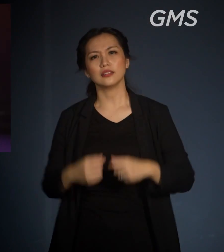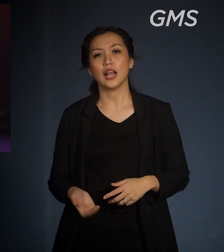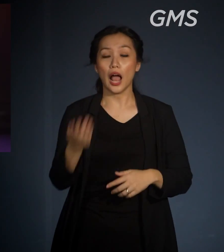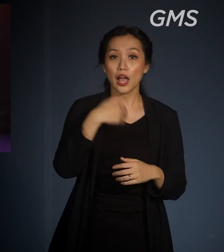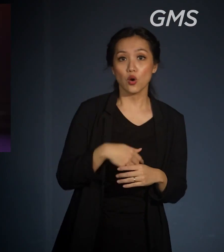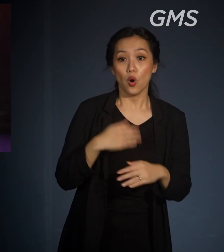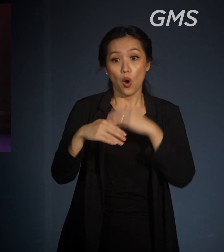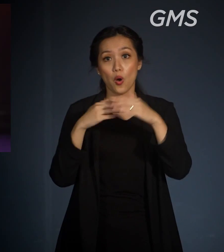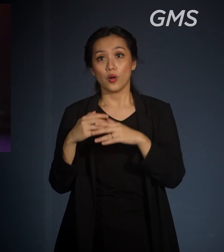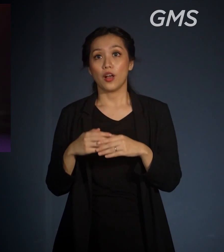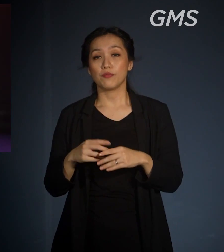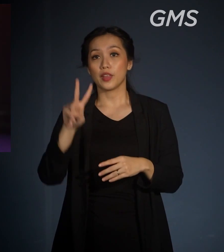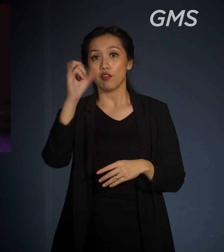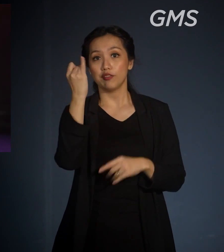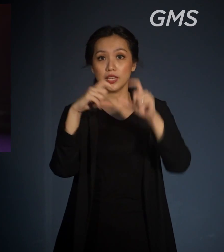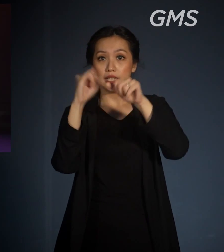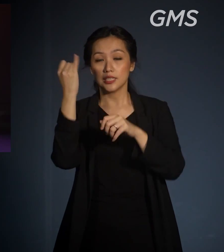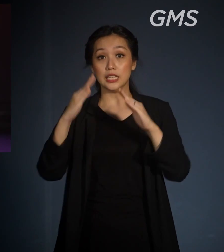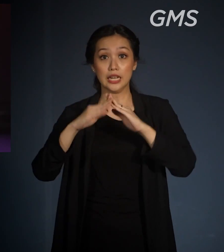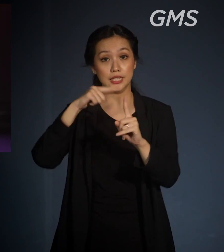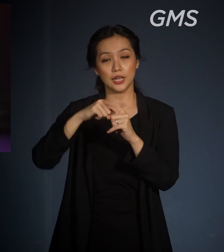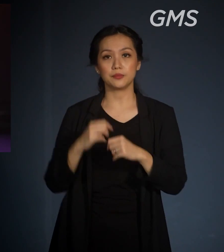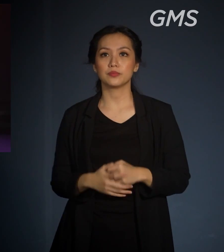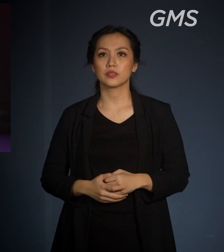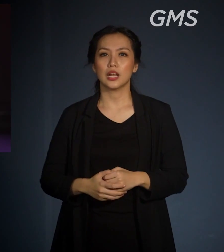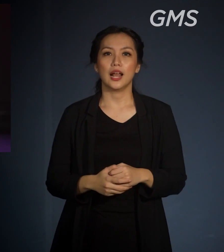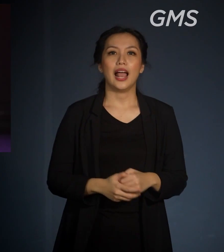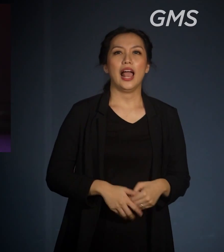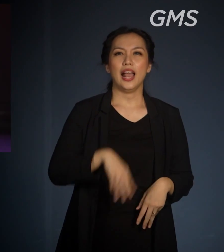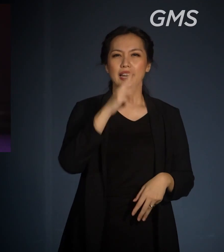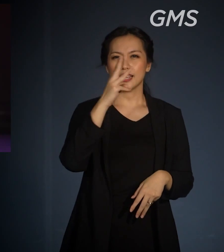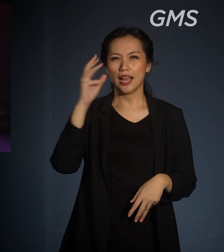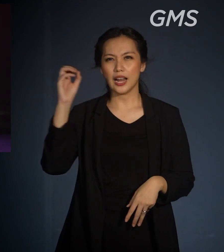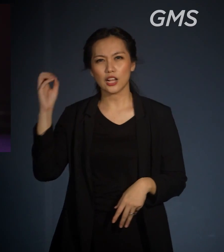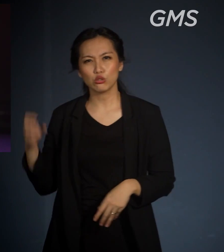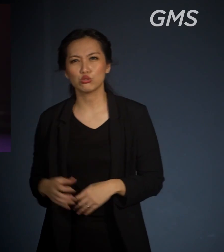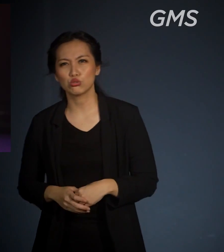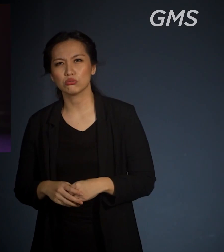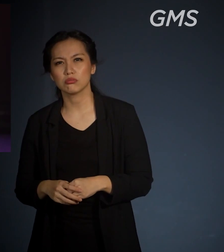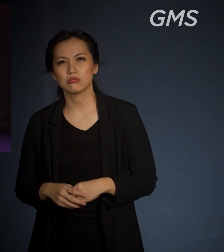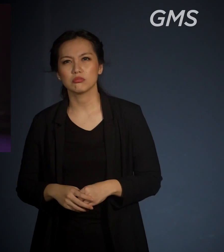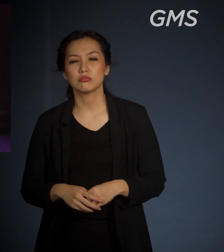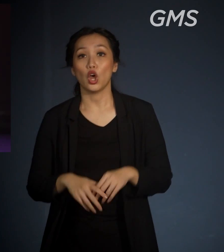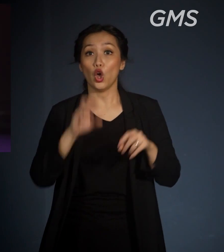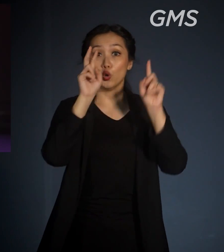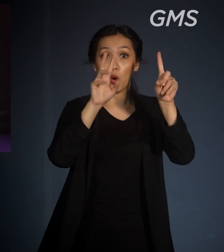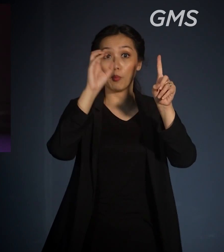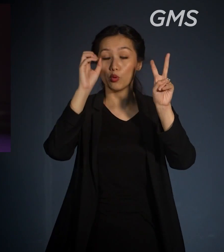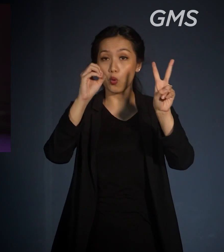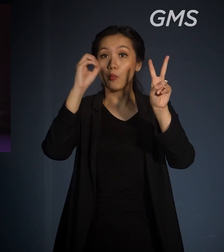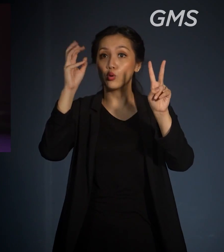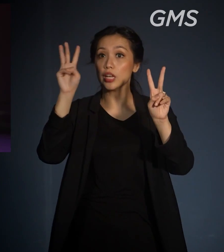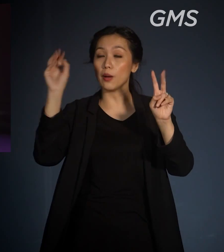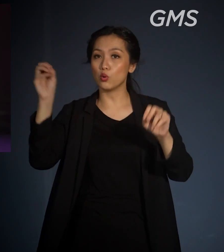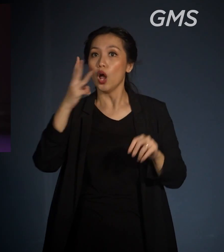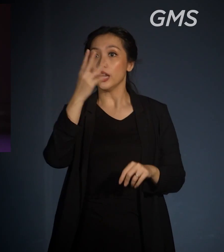300 gereja lokal sampai 2030. Tuhan mau pakai pekerjaan Anda, Tuhan mau kembangkan pekerjaan Anda supaya Anda bisa